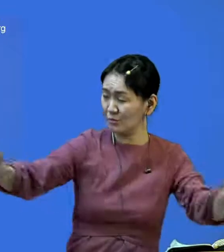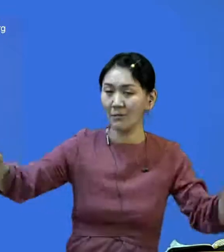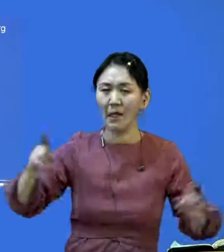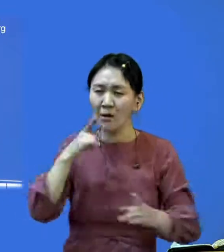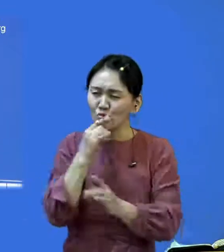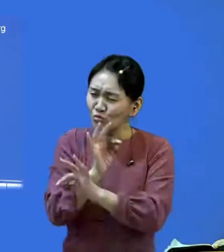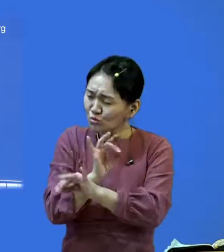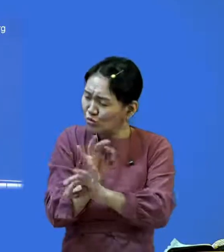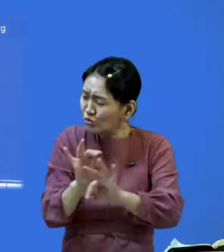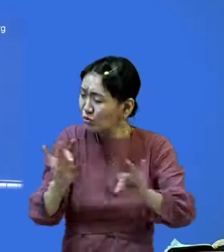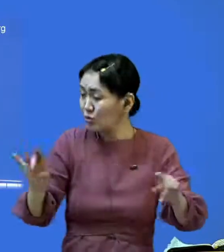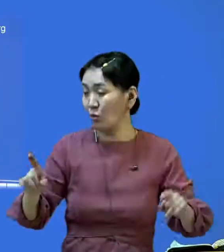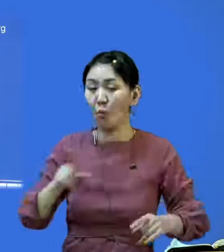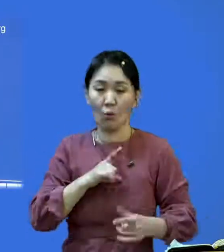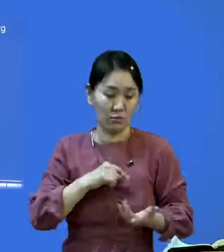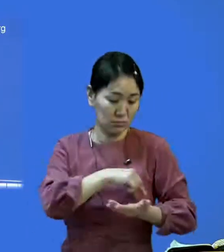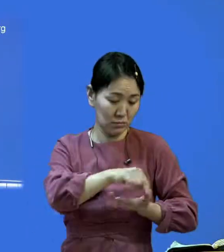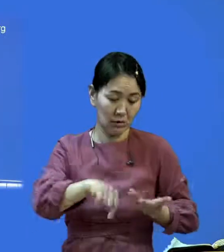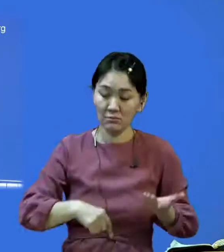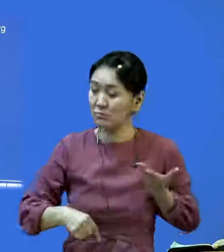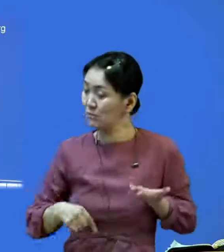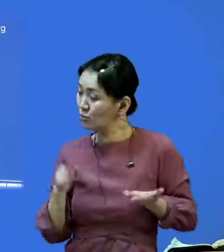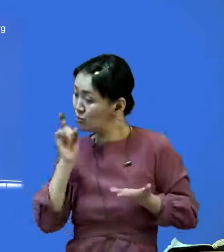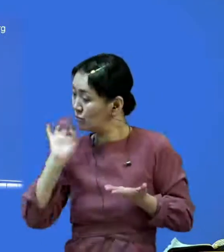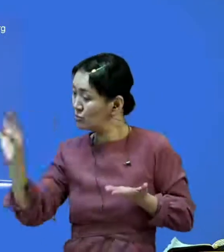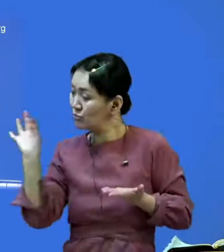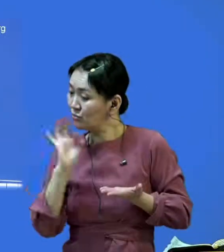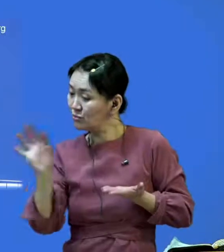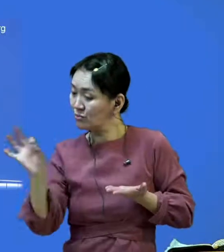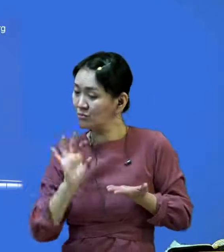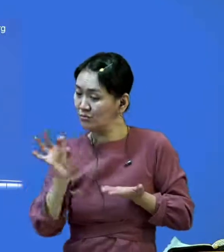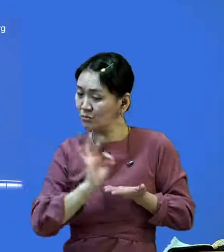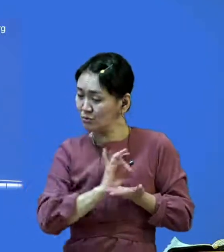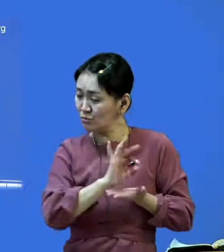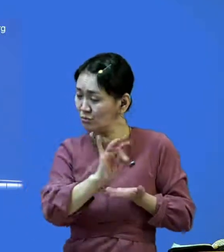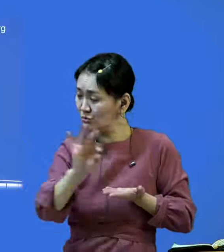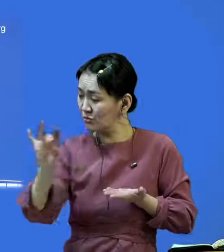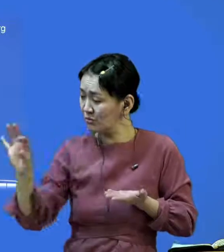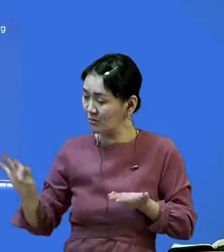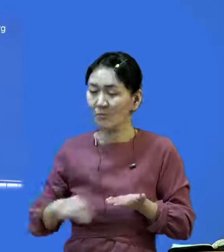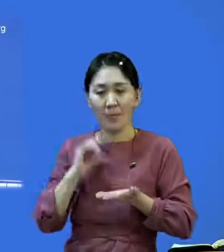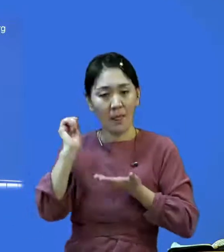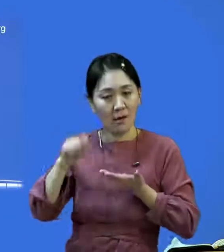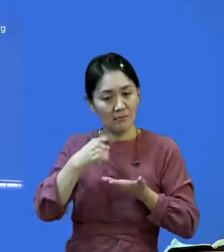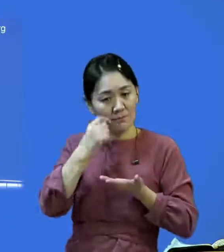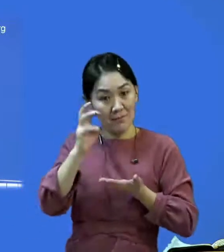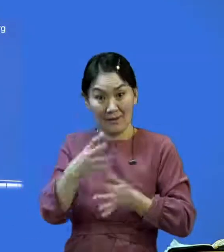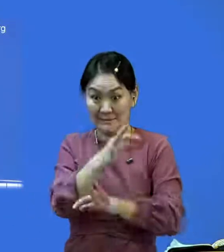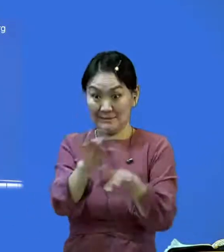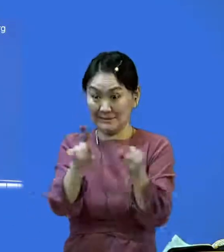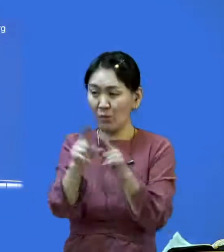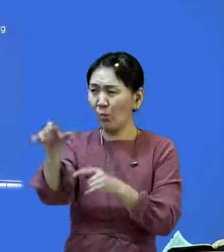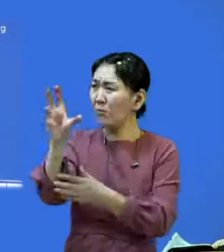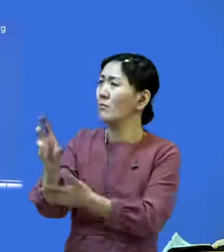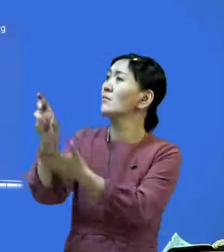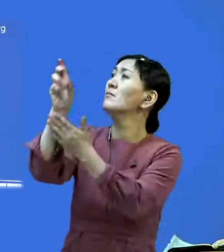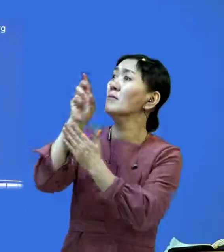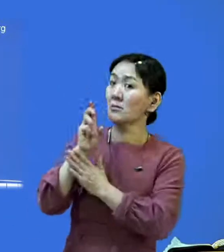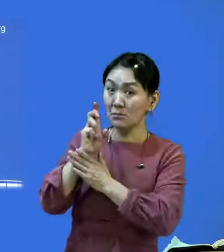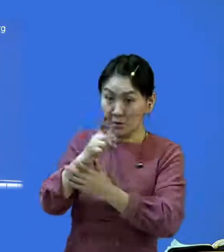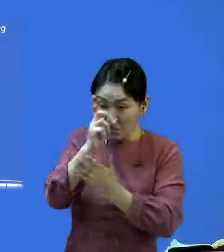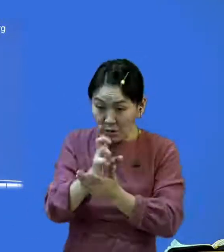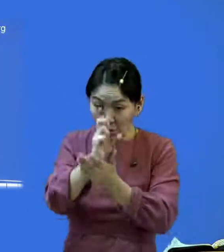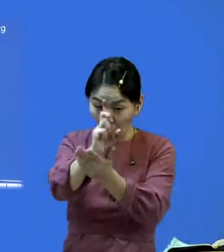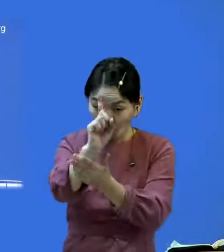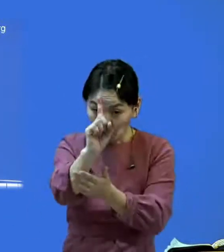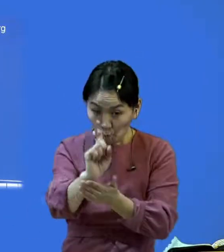янз бүрийн маш олон хоолнууд байдаг та адилхан. Тэгэлэр бэлэгний хувьд ч гисэн хүн бэлэг авах нь авсан. Гэтэл энэ бэлэг нь ганц бэлэг биш